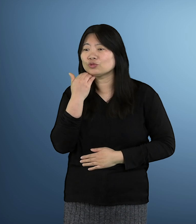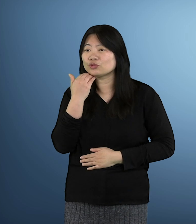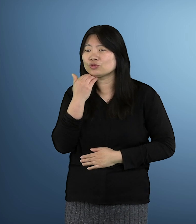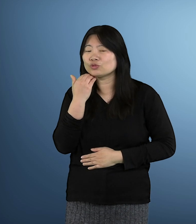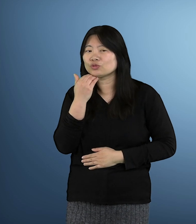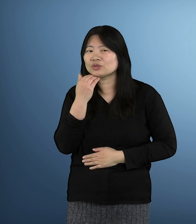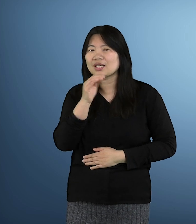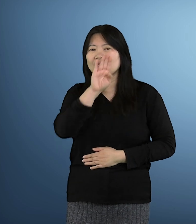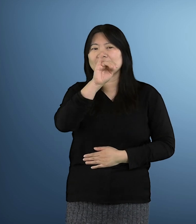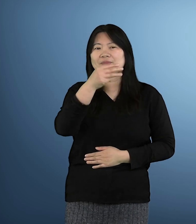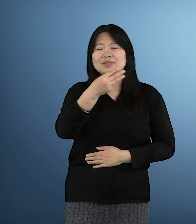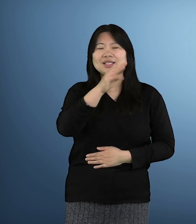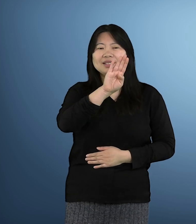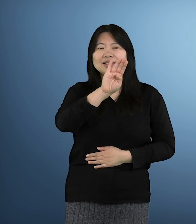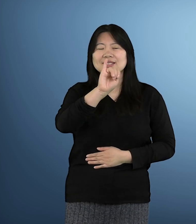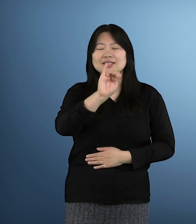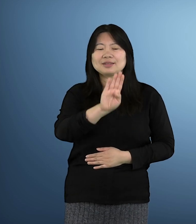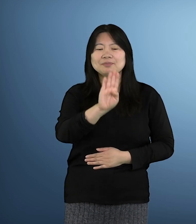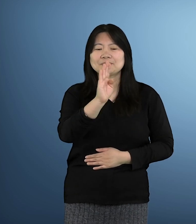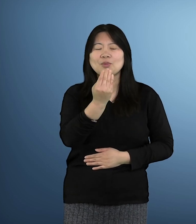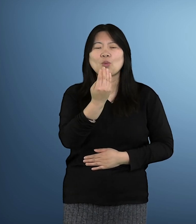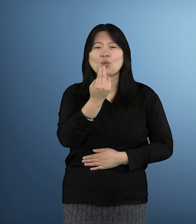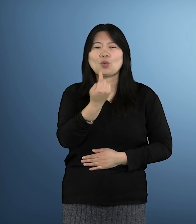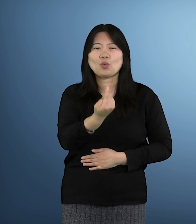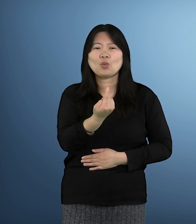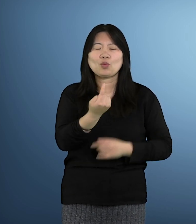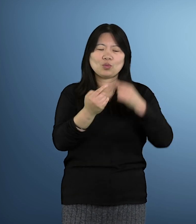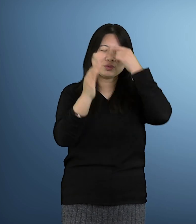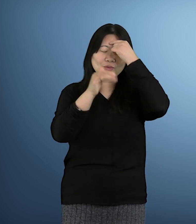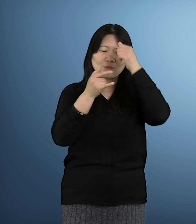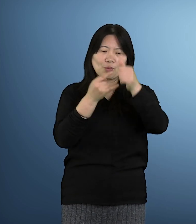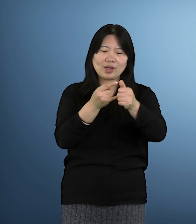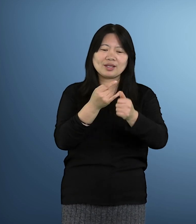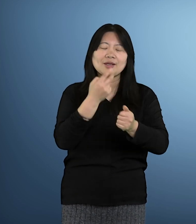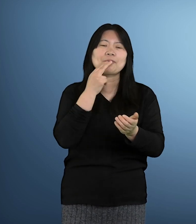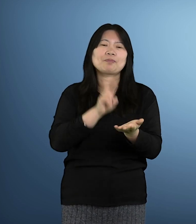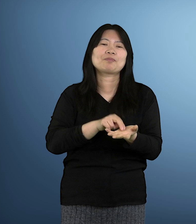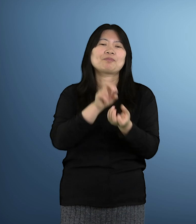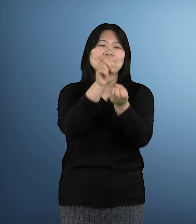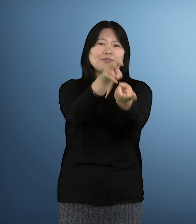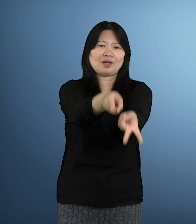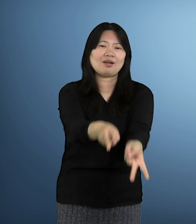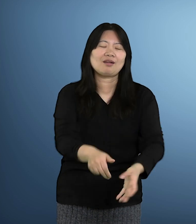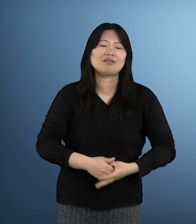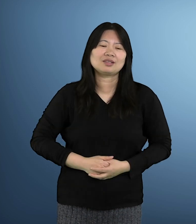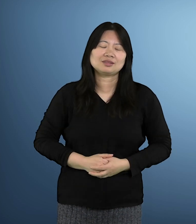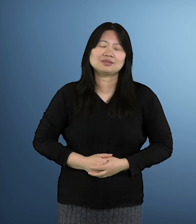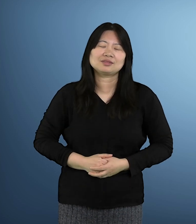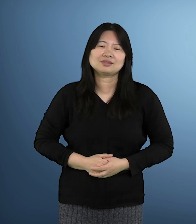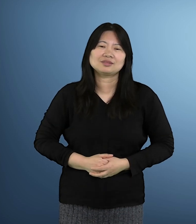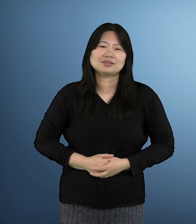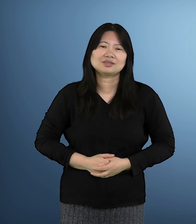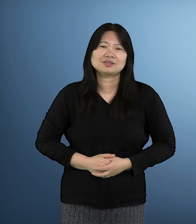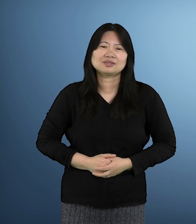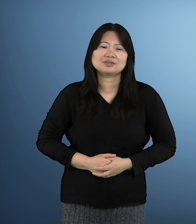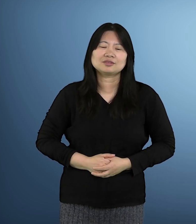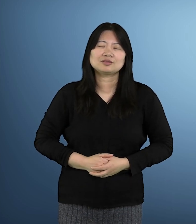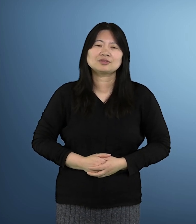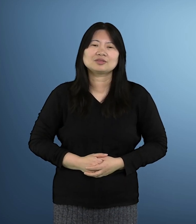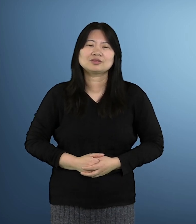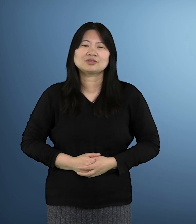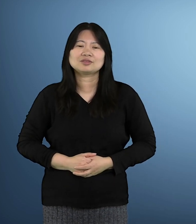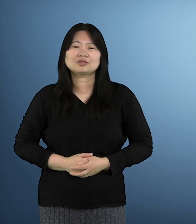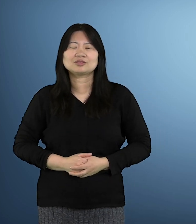썼을까요? 빌립보 성도들에게 쓴 편지입니다. 빌립보 성도들은